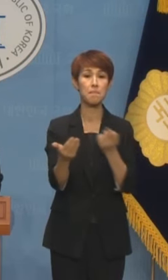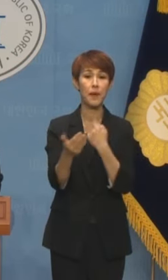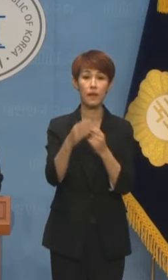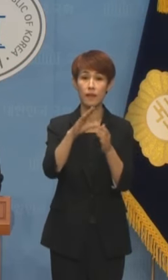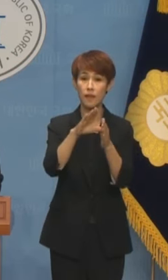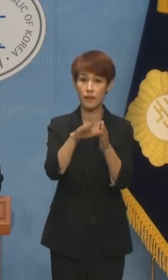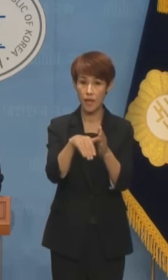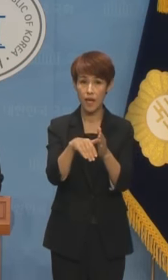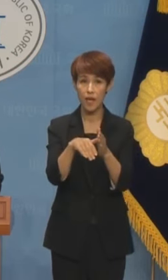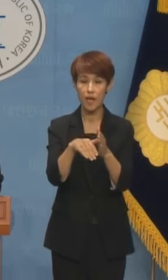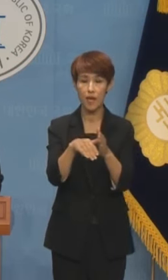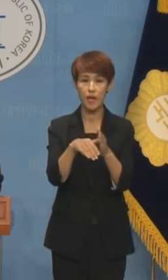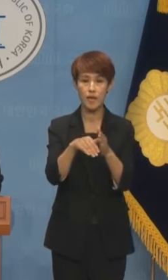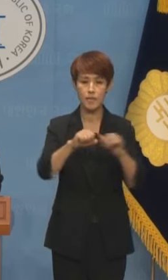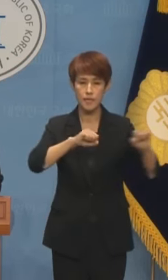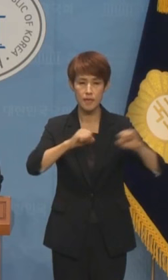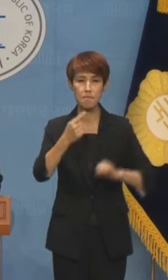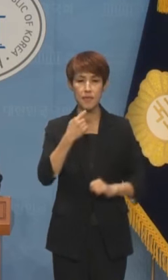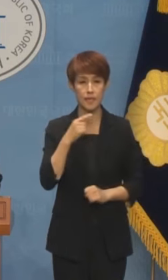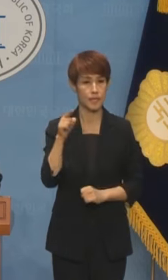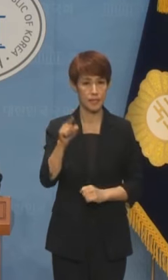시기에 주도되었습니다.